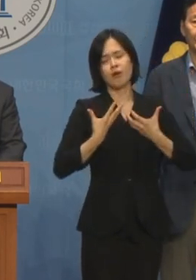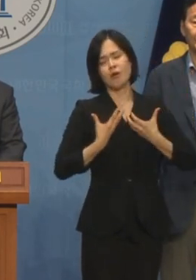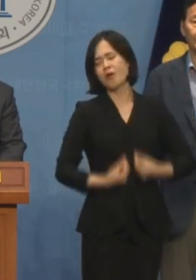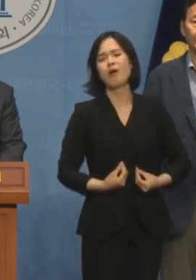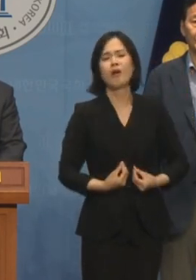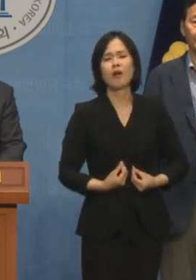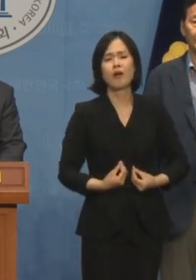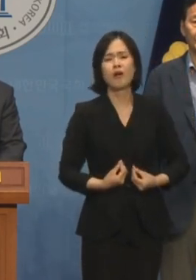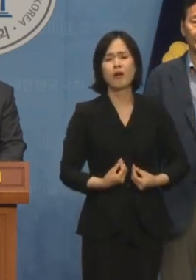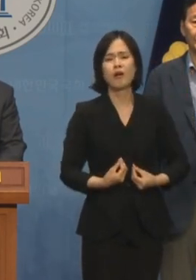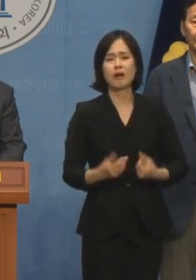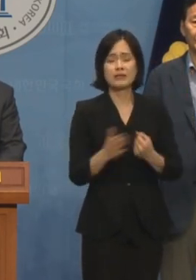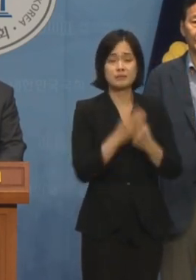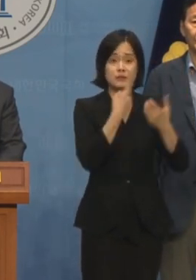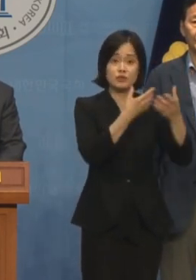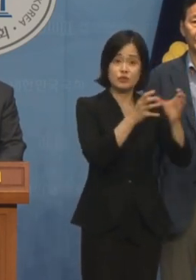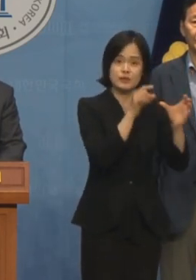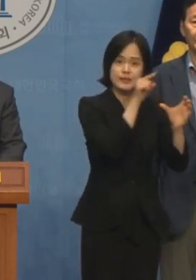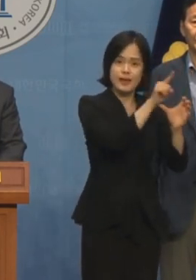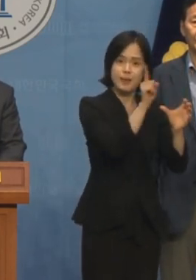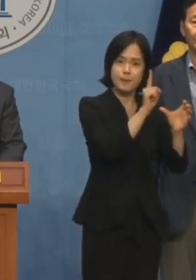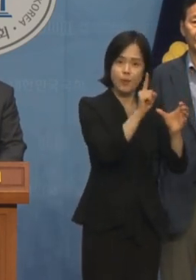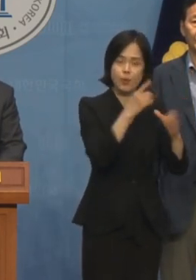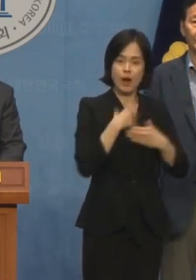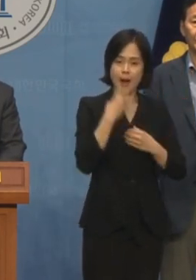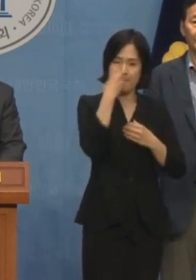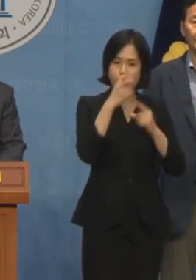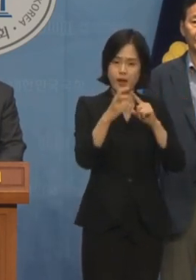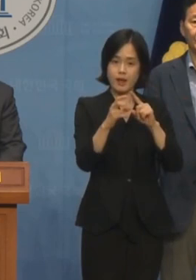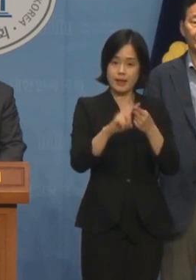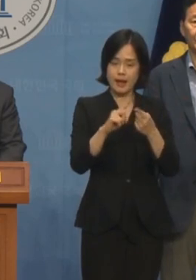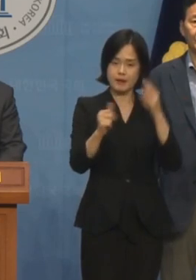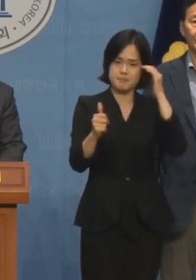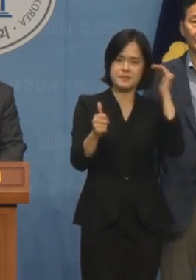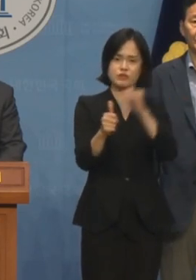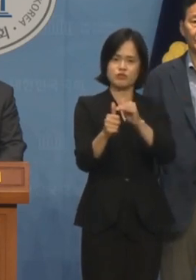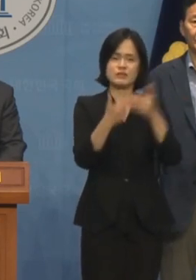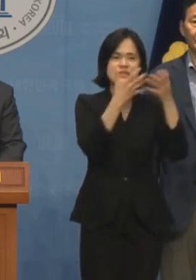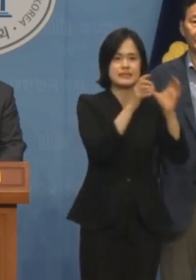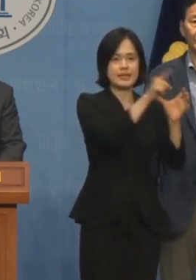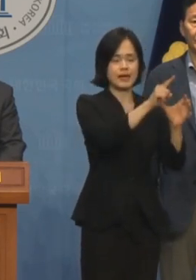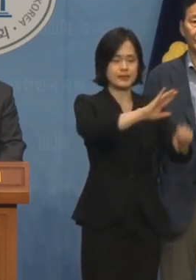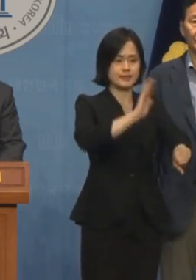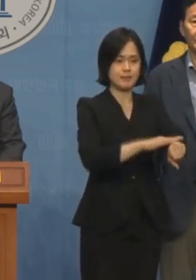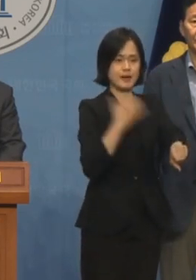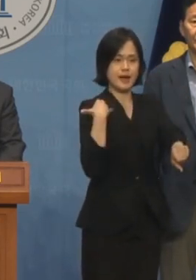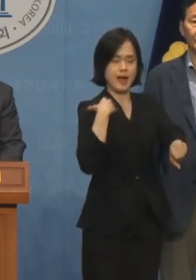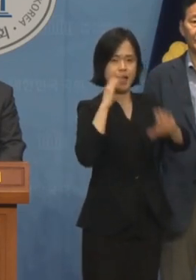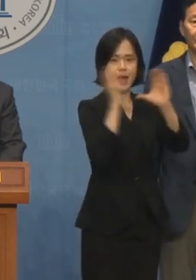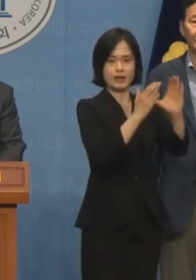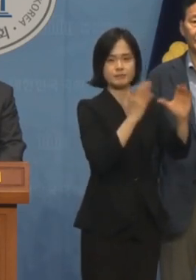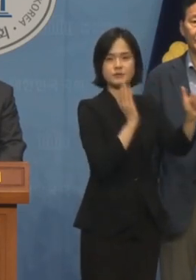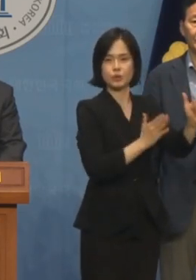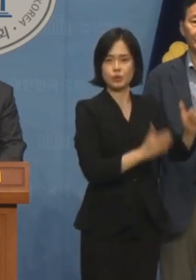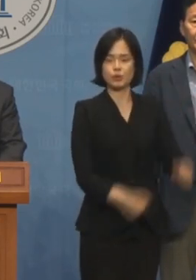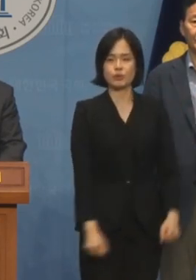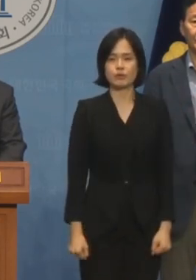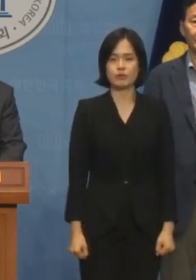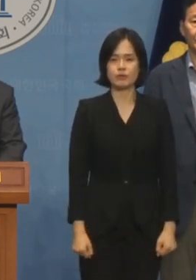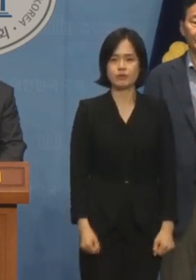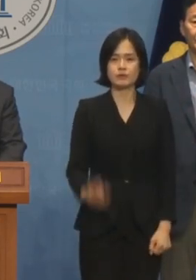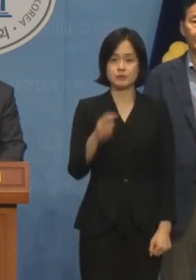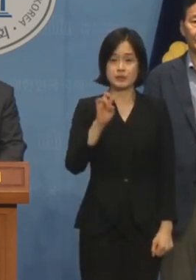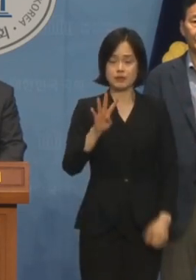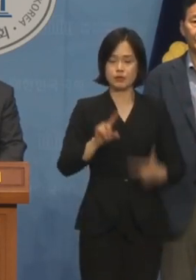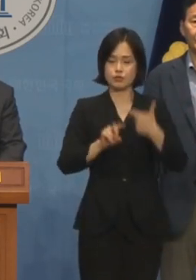저해당으로 응분의 책임을 반드시 져야 할 것입니다. 2024년 6월 14일